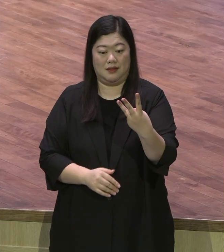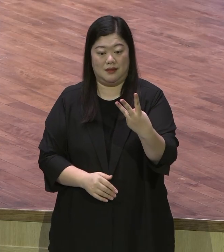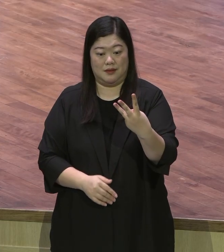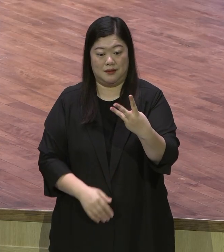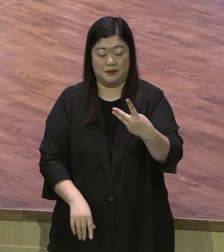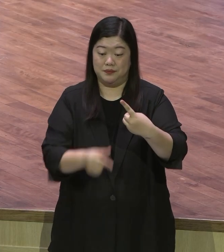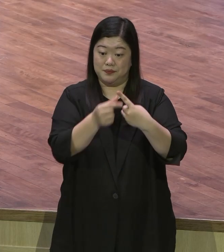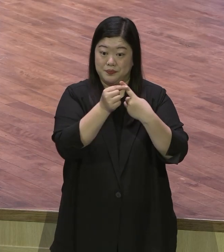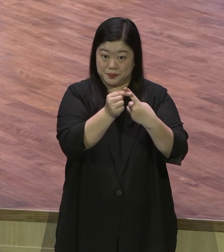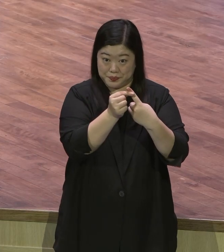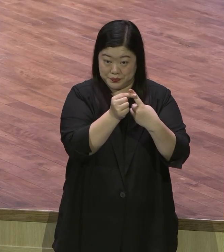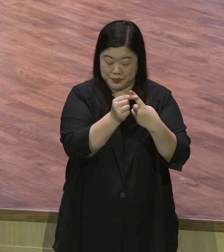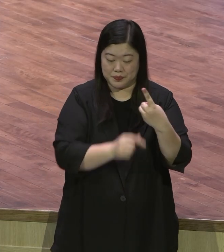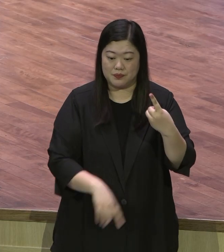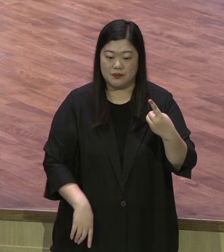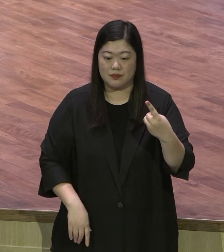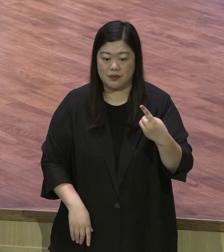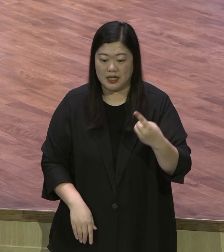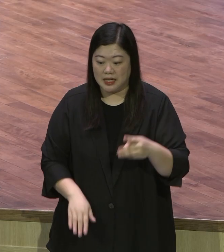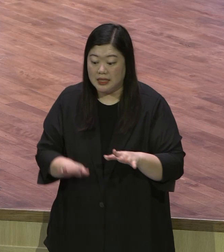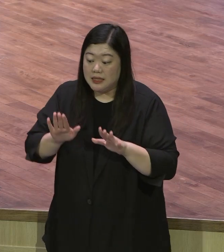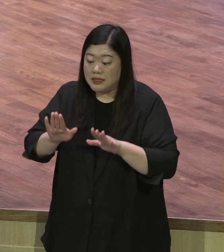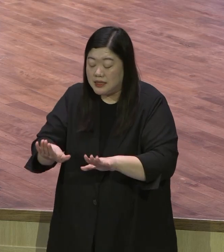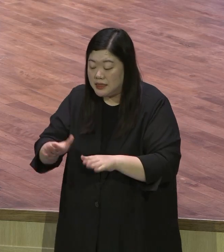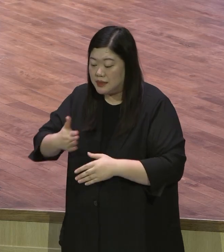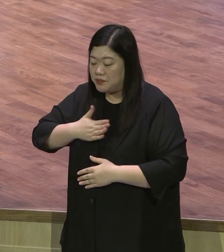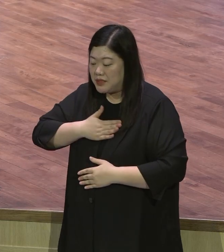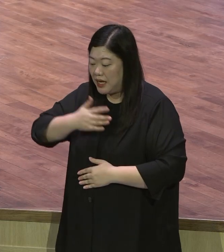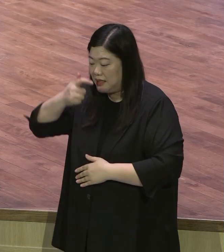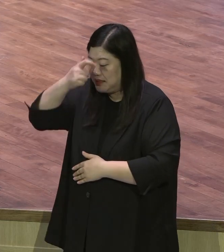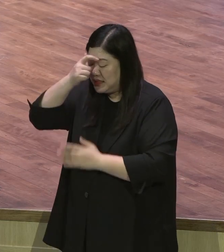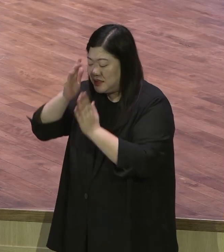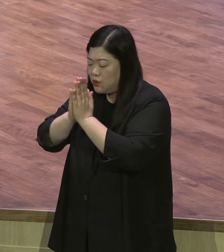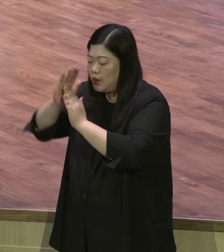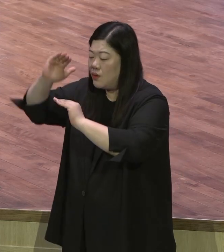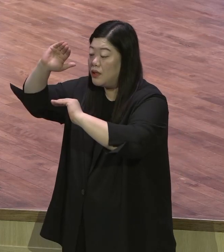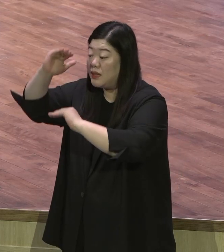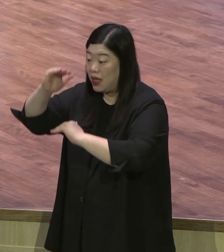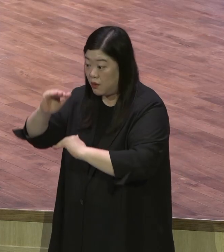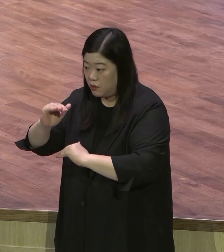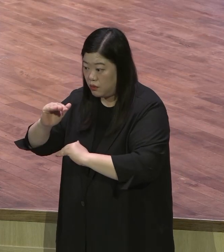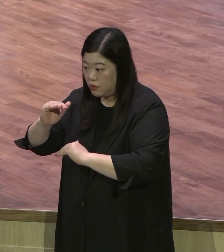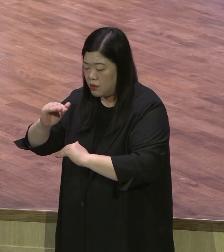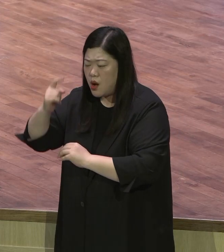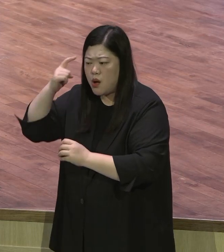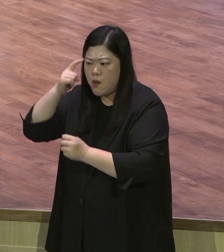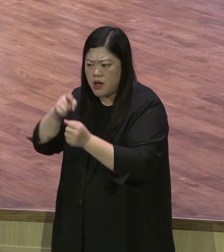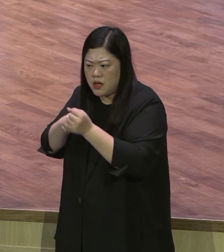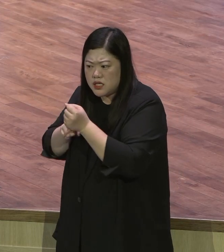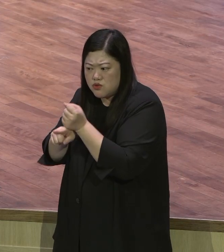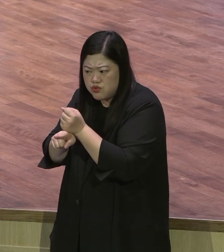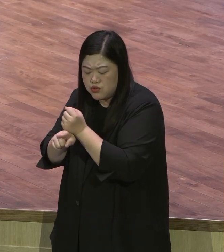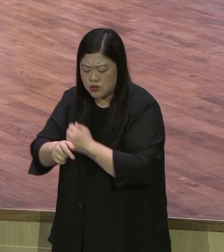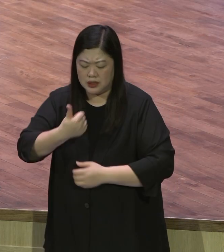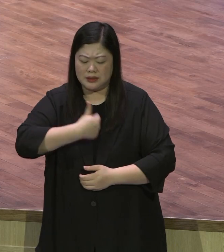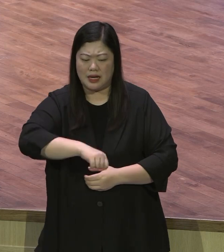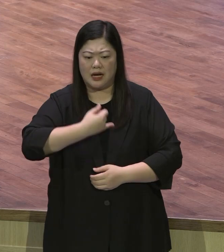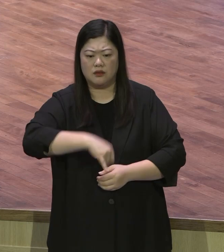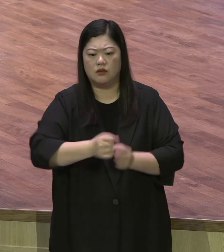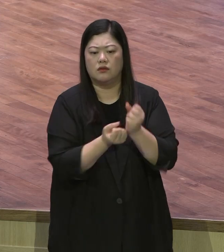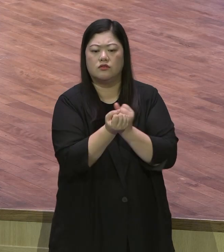첫째가 뭐냐, 내가 실제 하고 있는 기도를 후대에게 설명할 수 있는 만큼 구체적인 기도 콘텐츠를